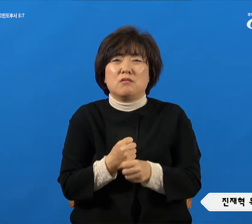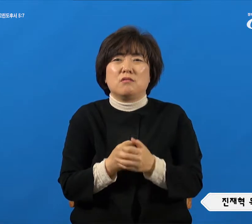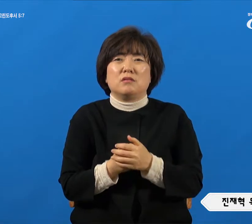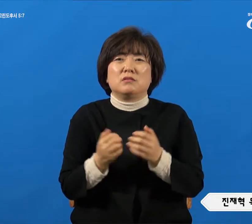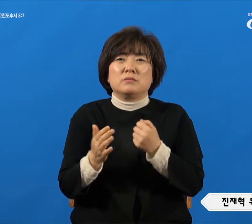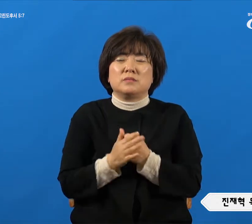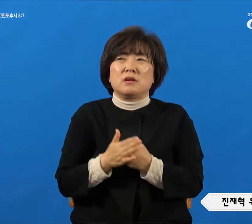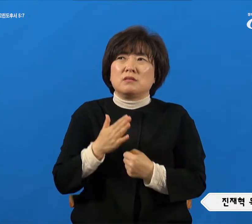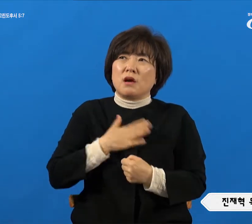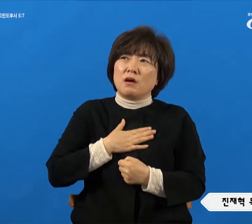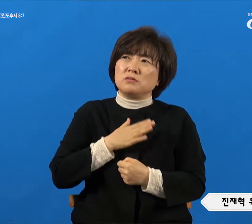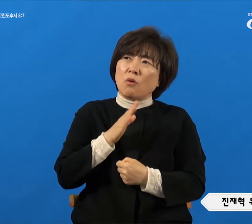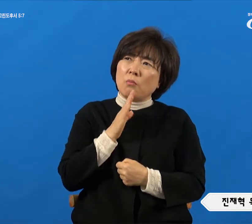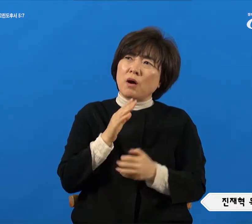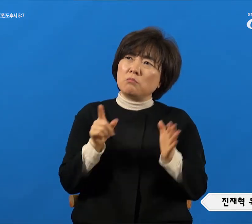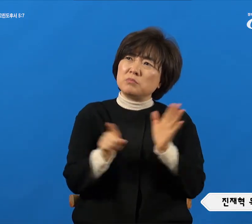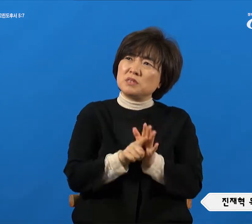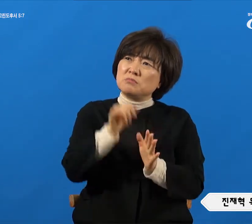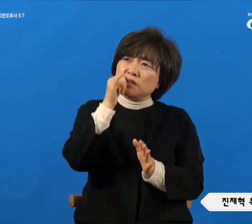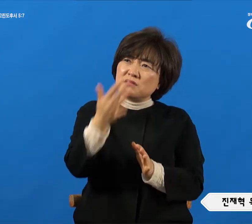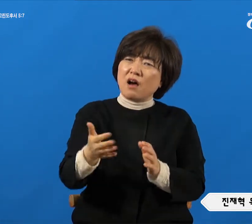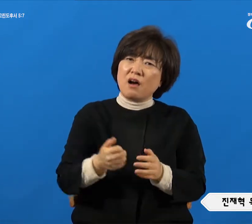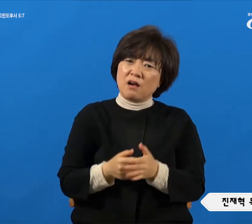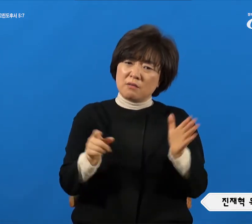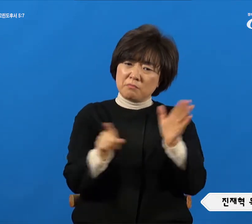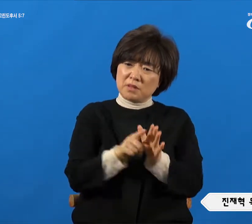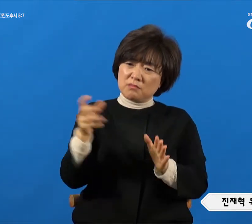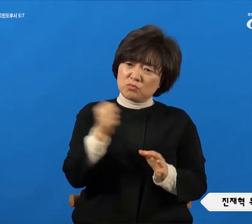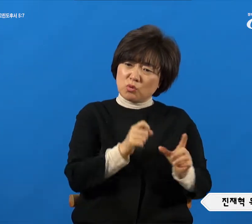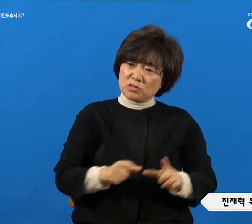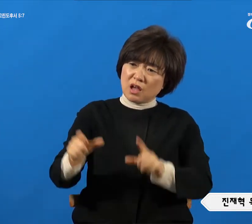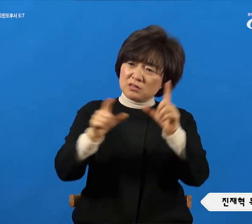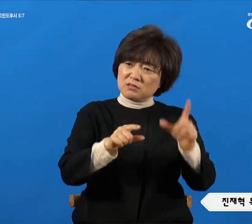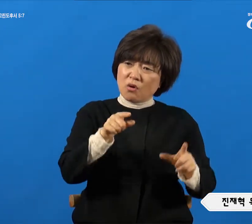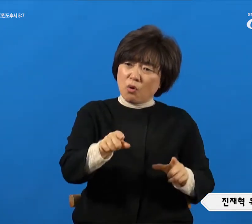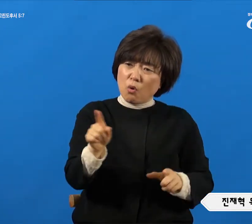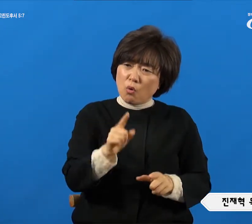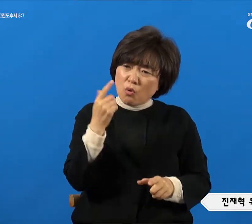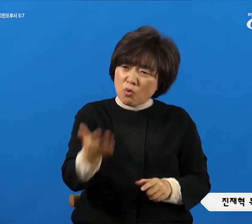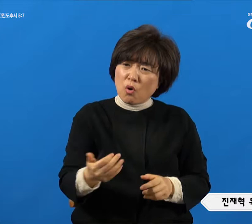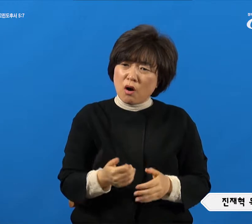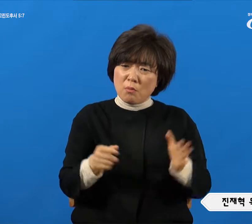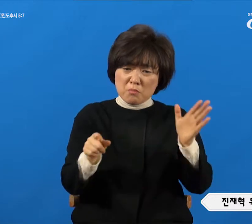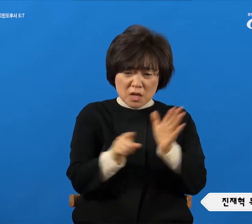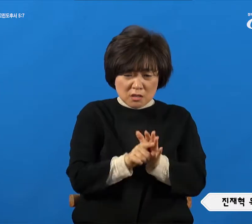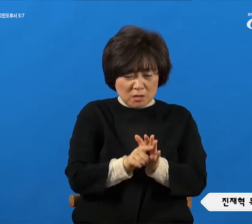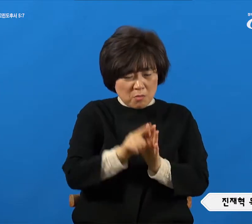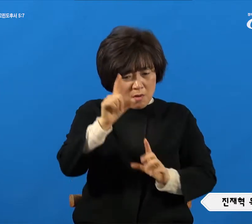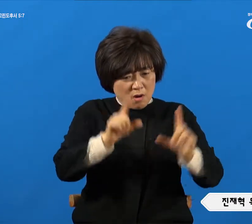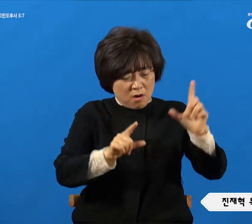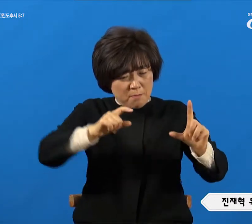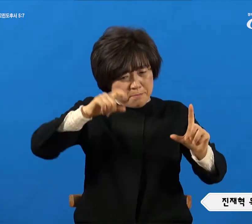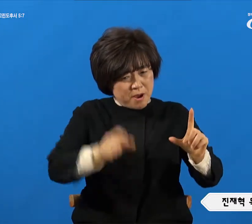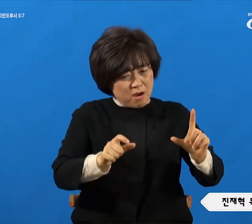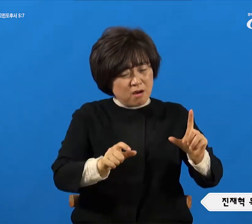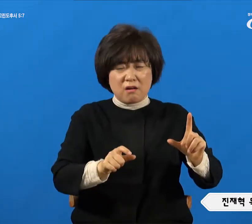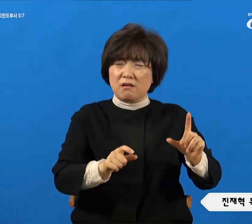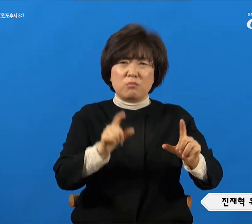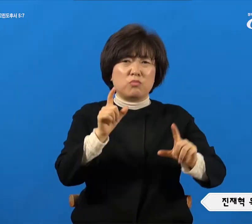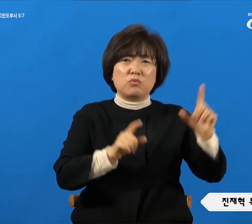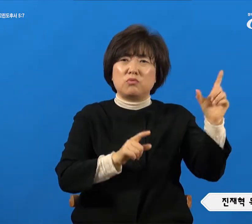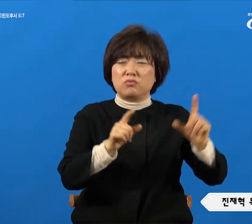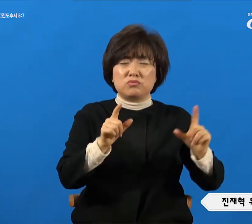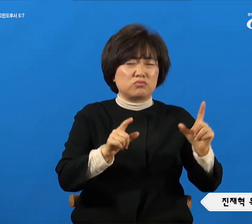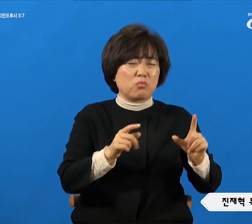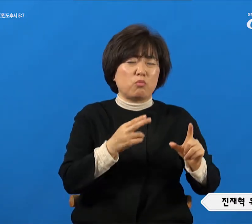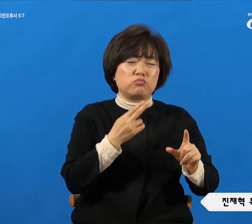지나면서 내가 정말 믿음이 있는가? 믿음으로 사는 것이 무엇인가? 믿음의 모습을 우리는 다시